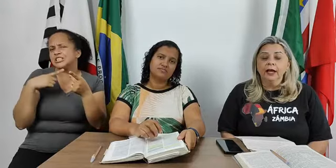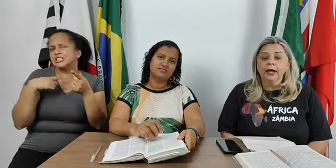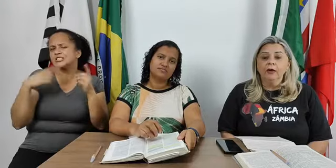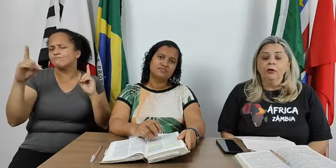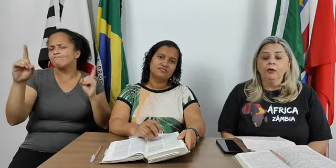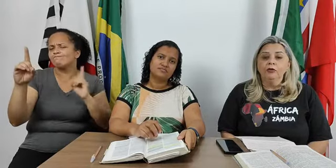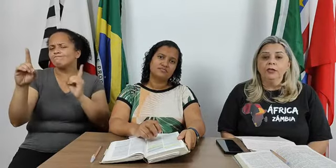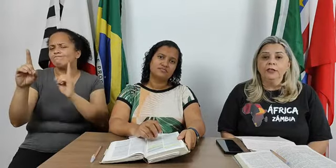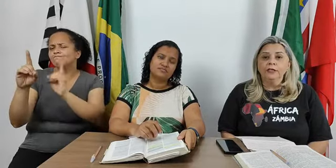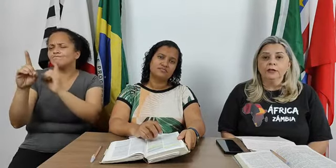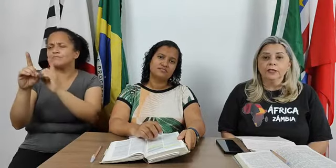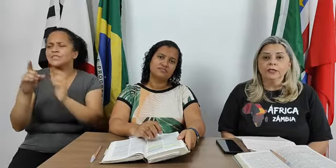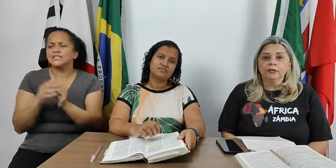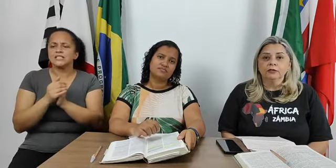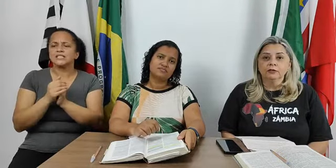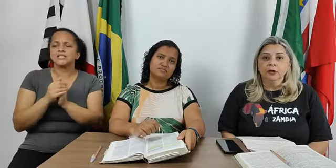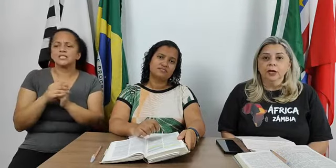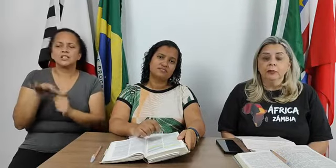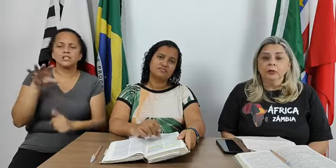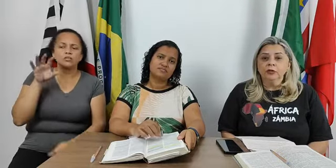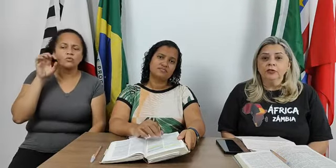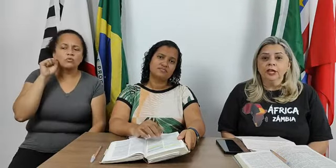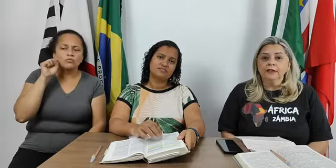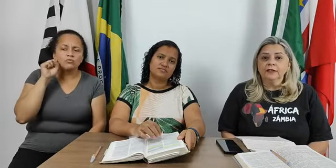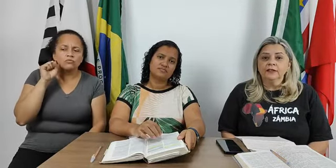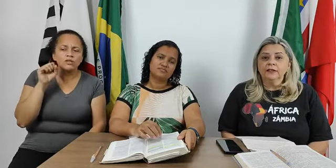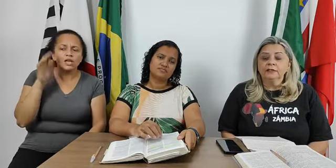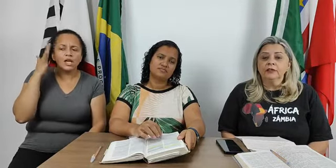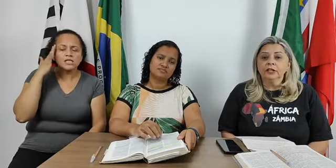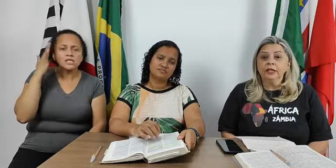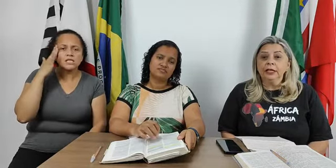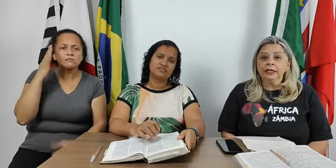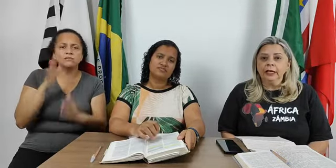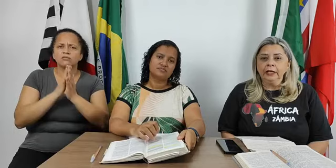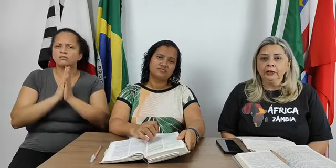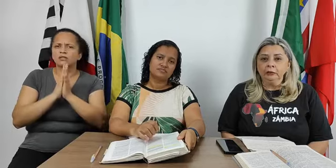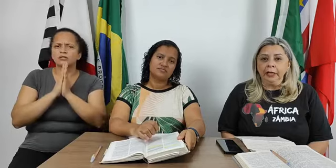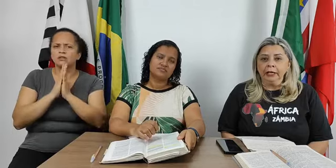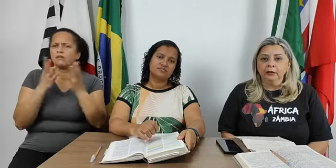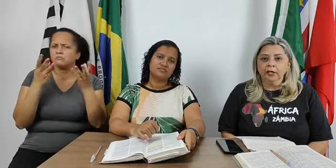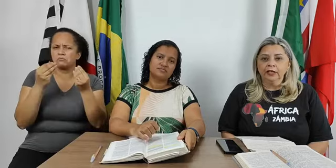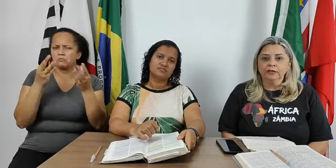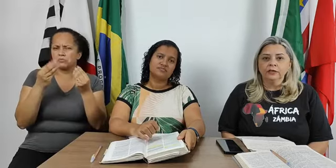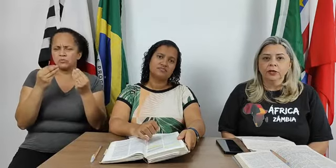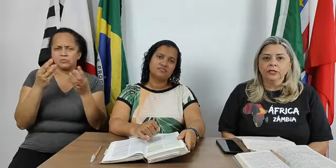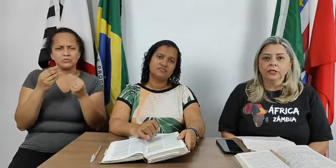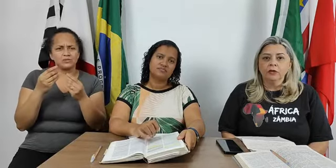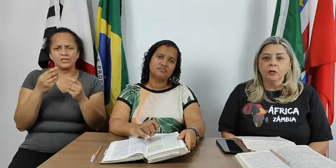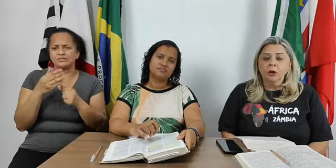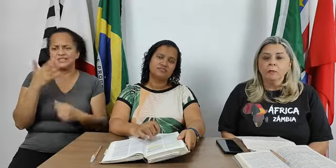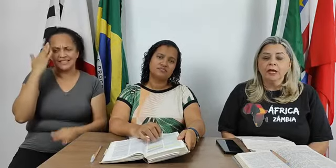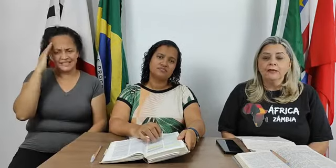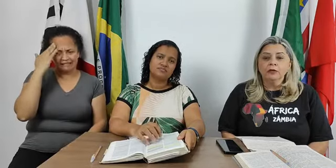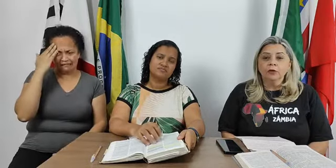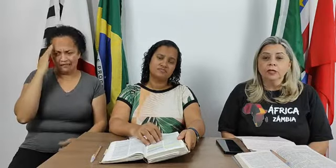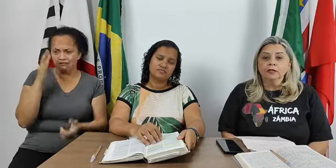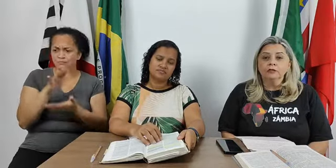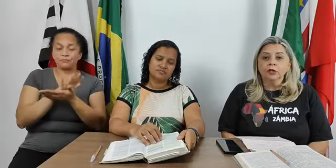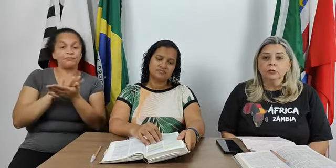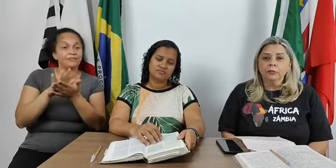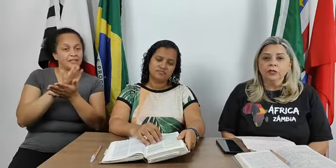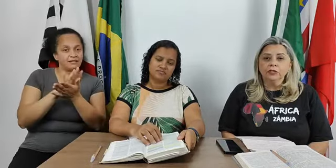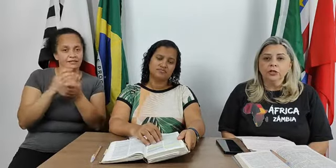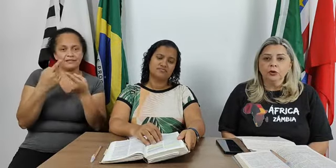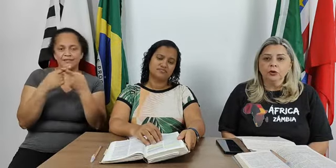ali ouvindo essa oração. Muitos deles às vezes não estavam nem entendendo bem o que era essa oração, mas é uma